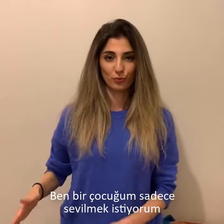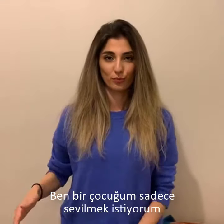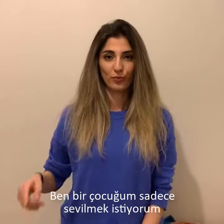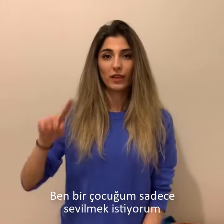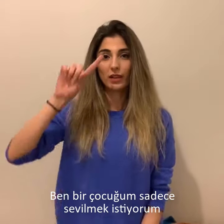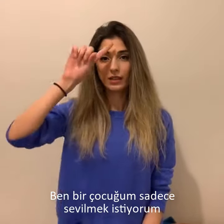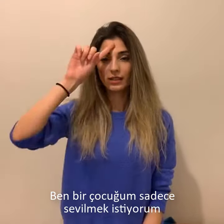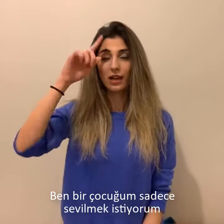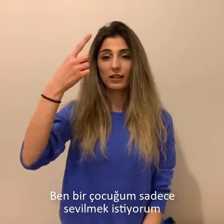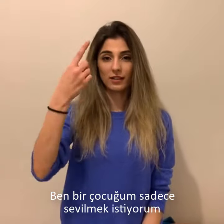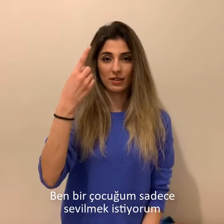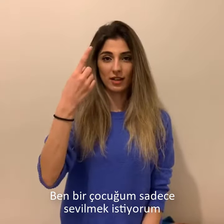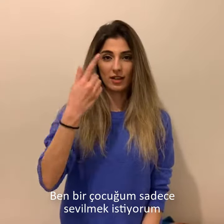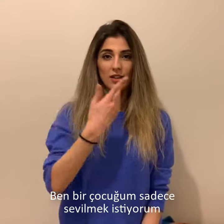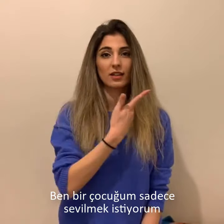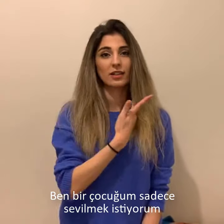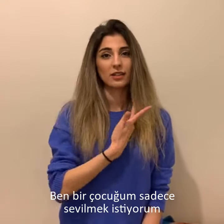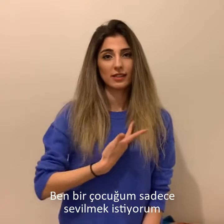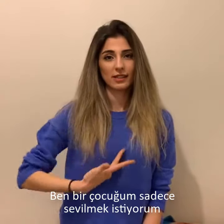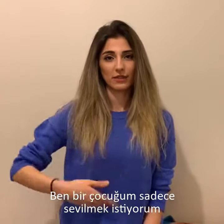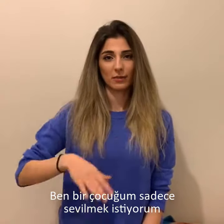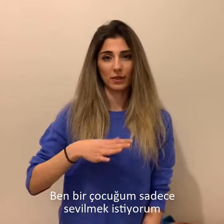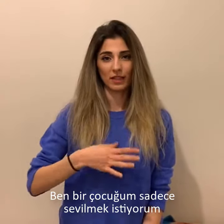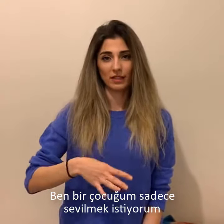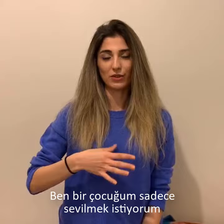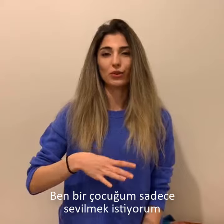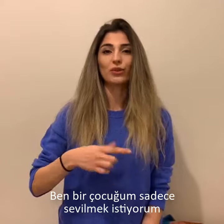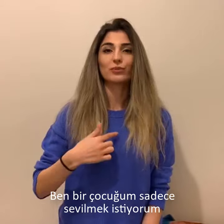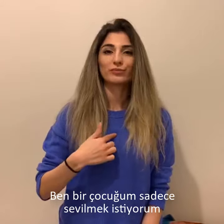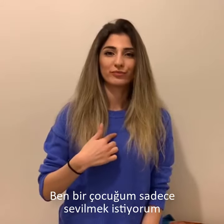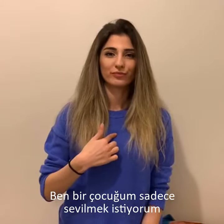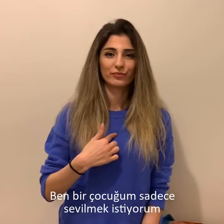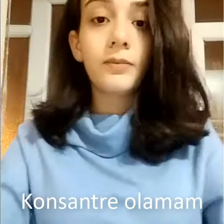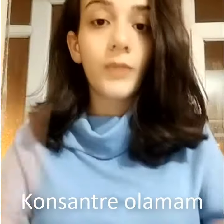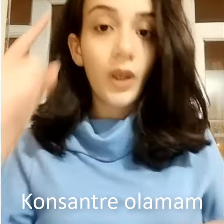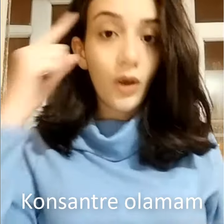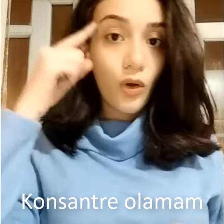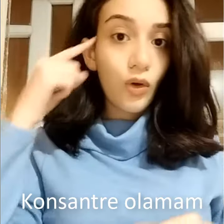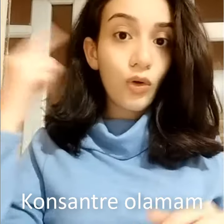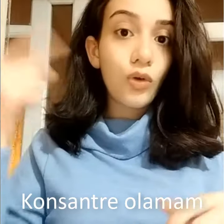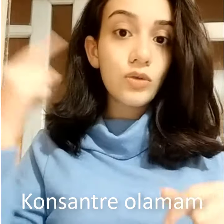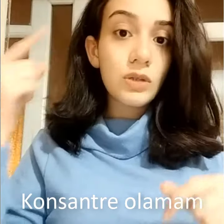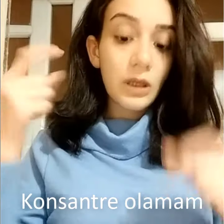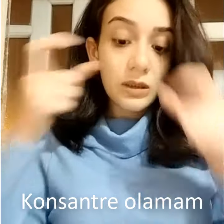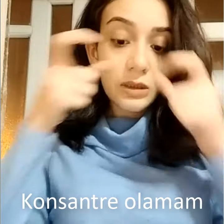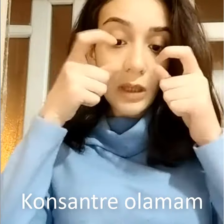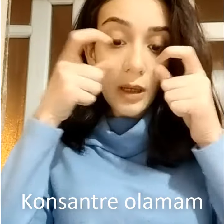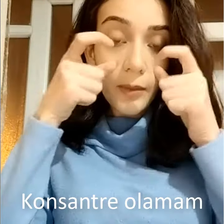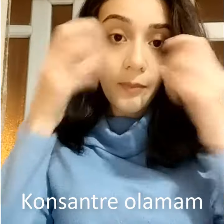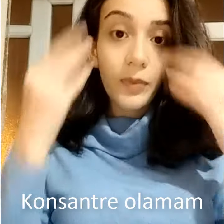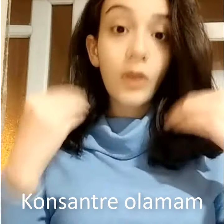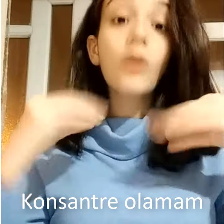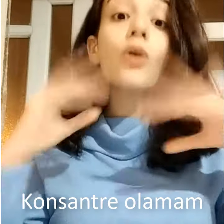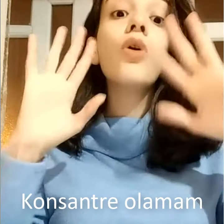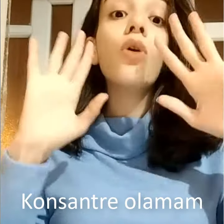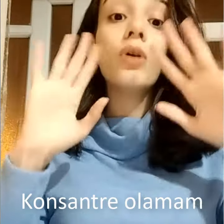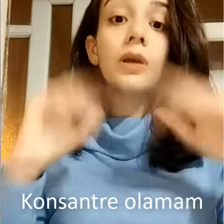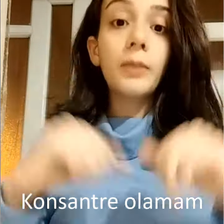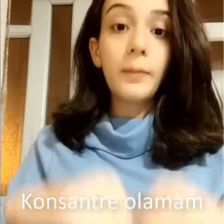sadece sevilmek istiyorum. Konsantre alamam.